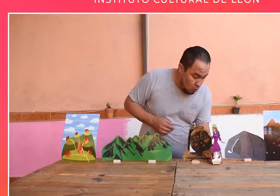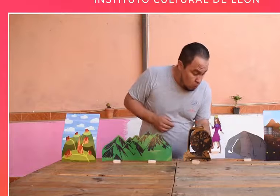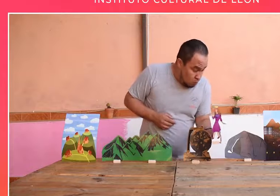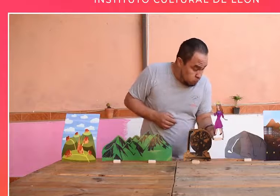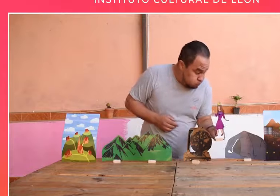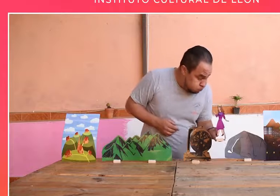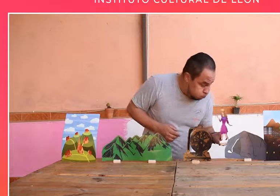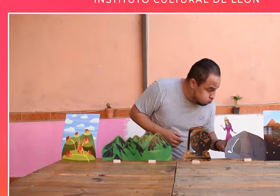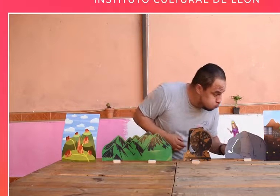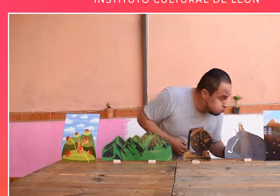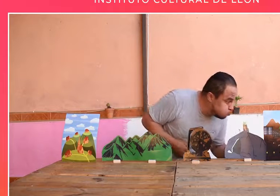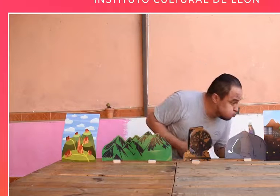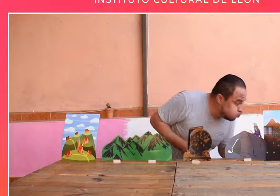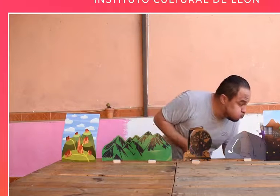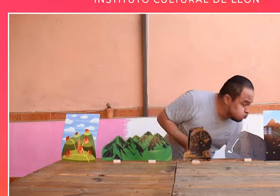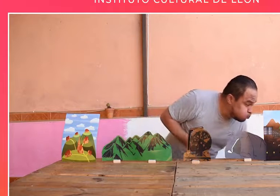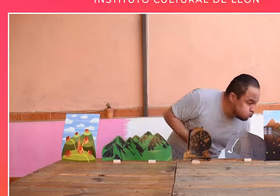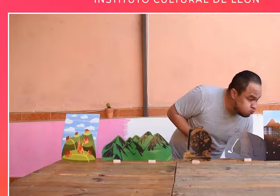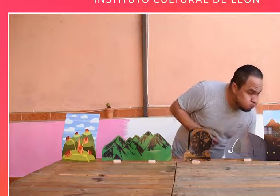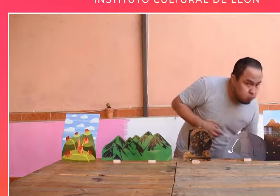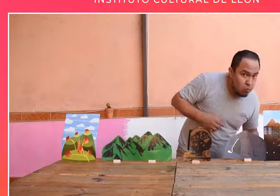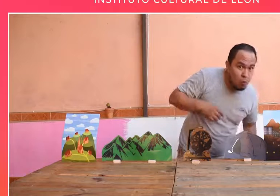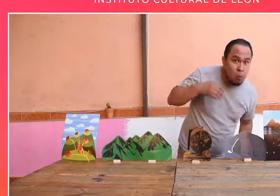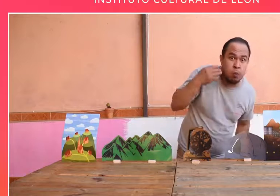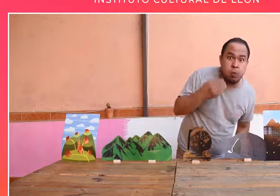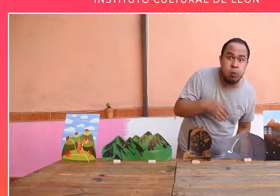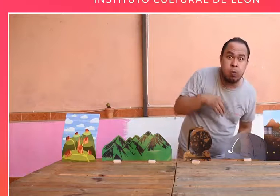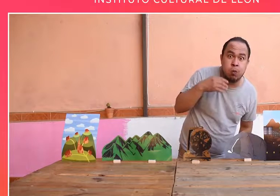Al principio, todo fue extraño y curioso.